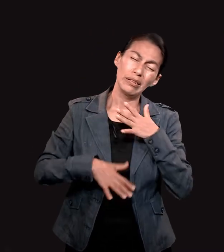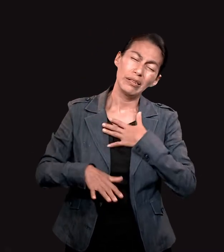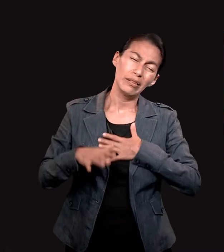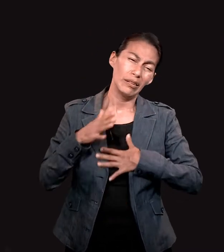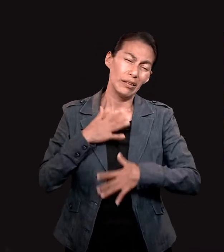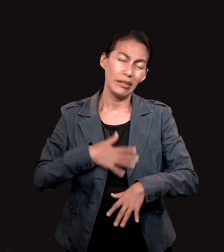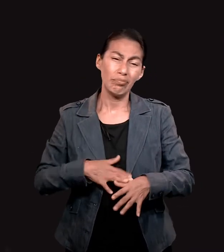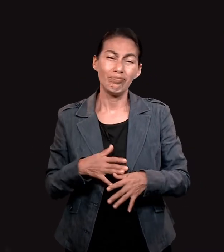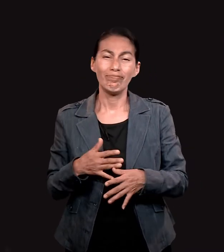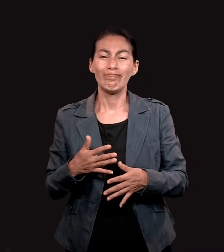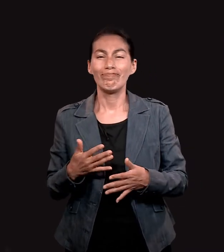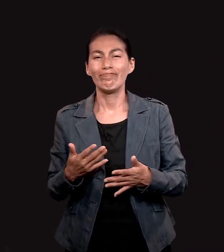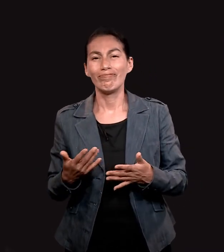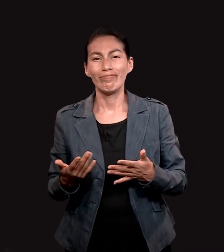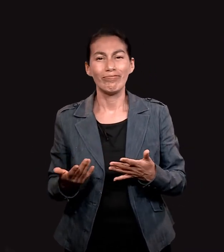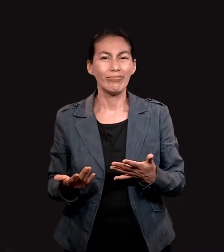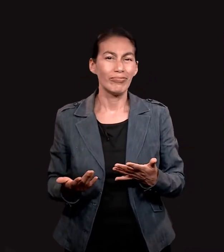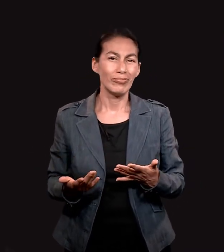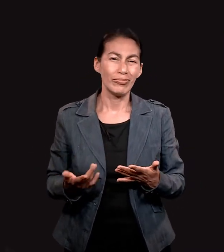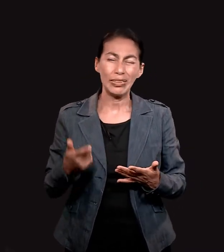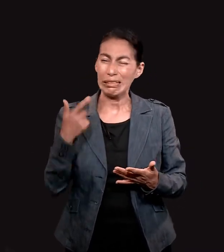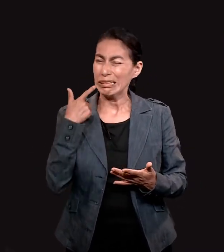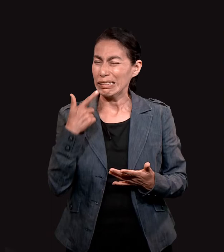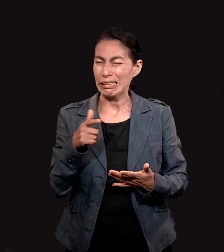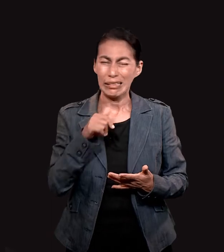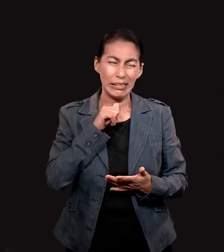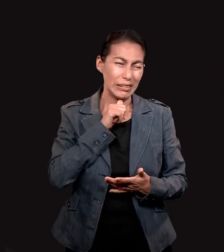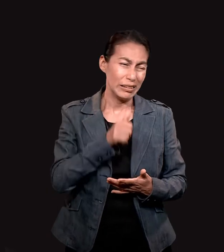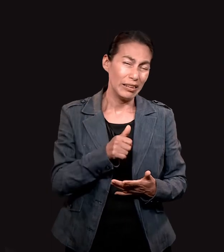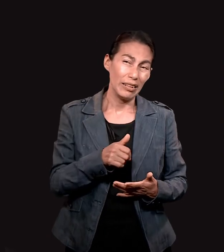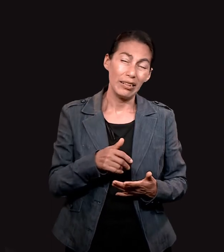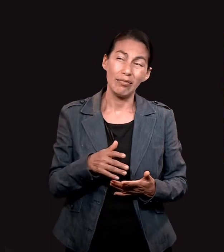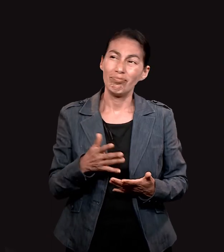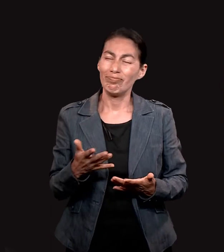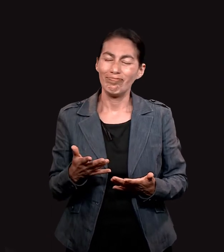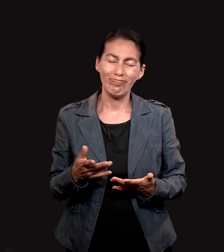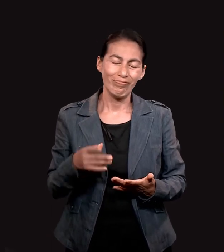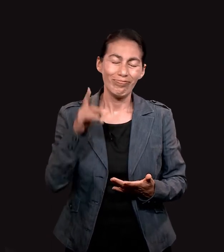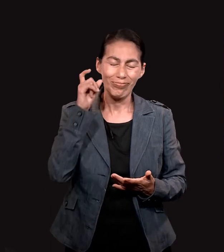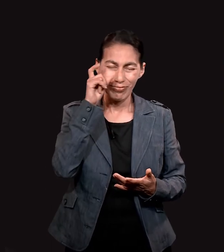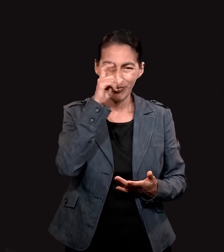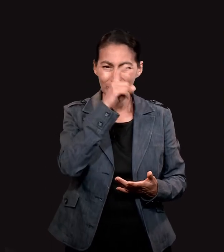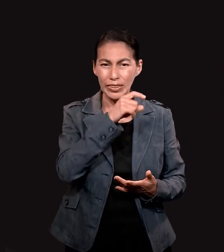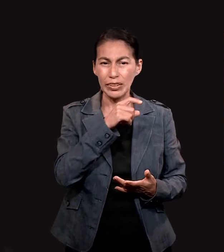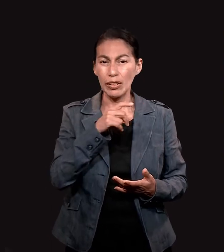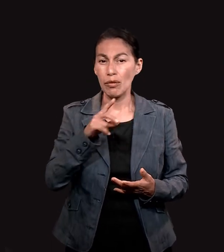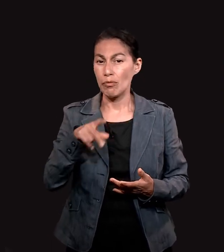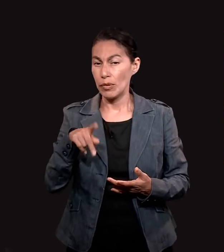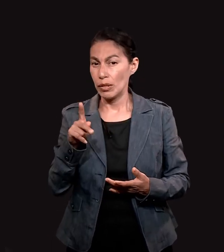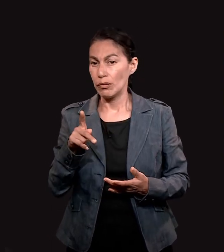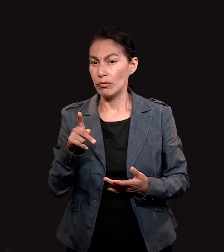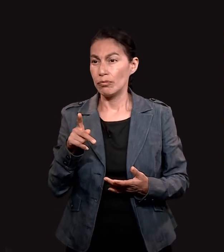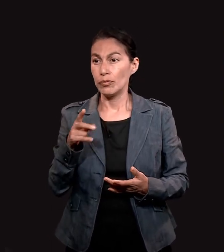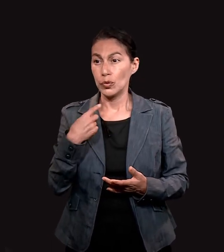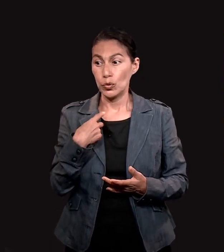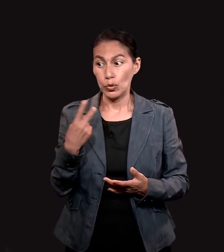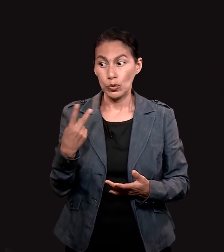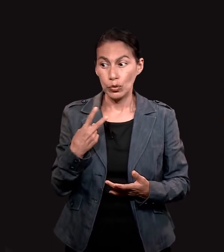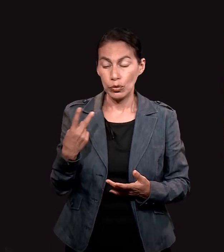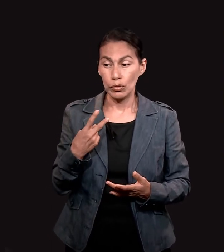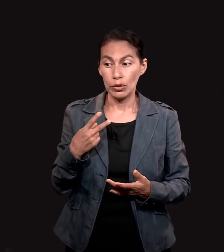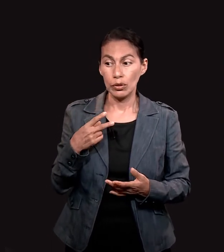de orar, yo sé que hay momentos que a veces llegamos cansados y sí, claro, no quiero nada o así,